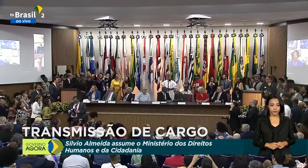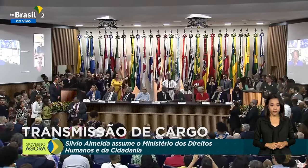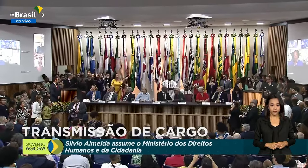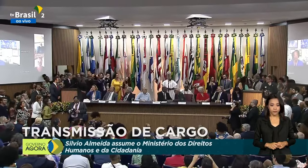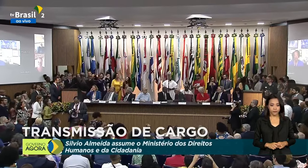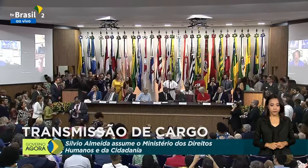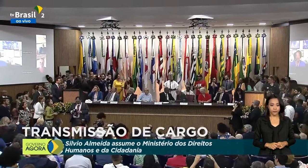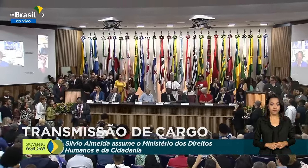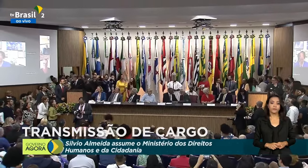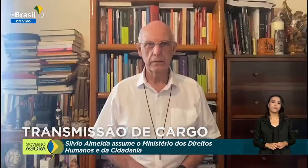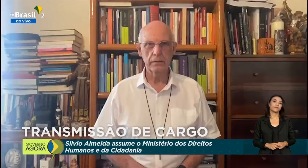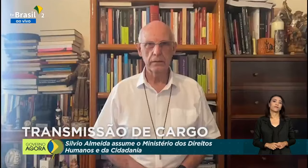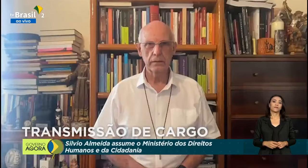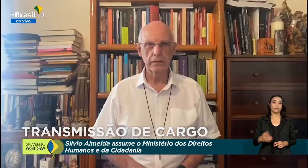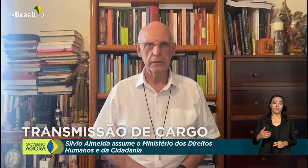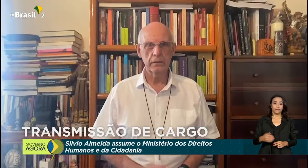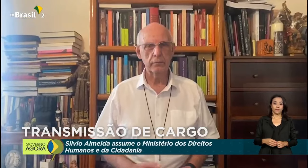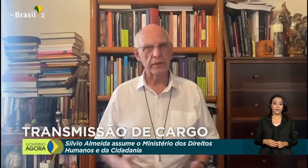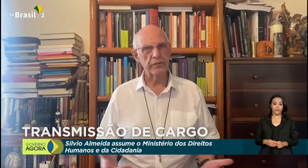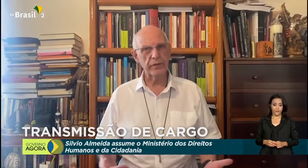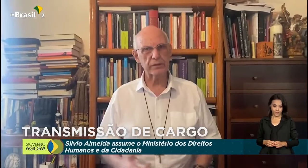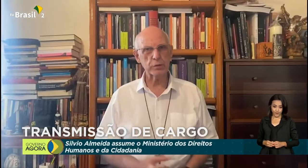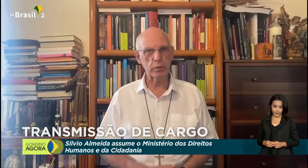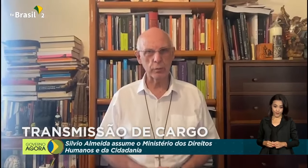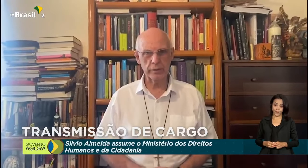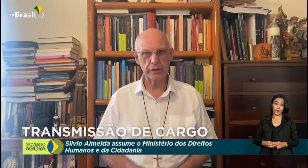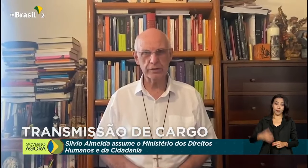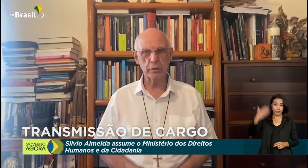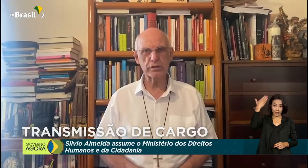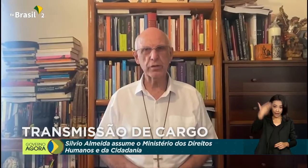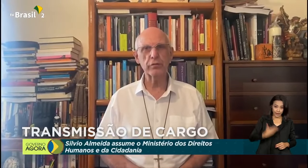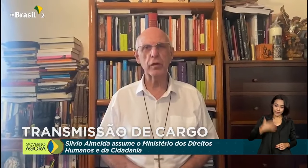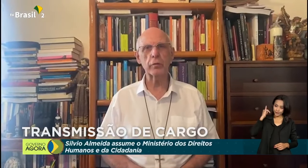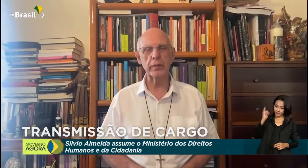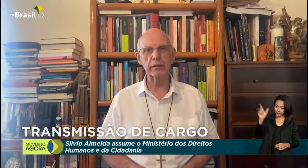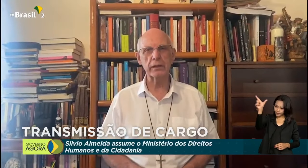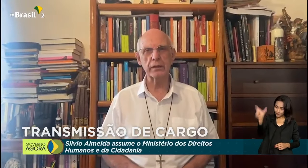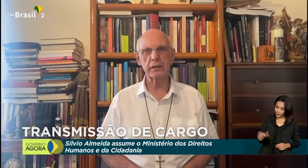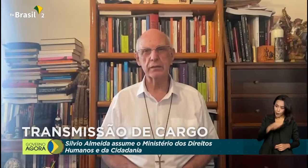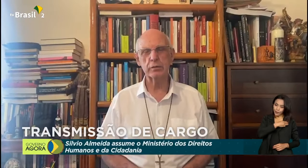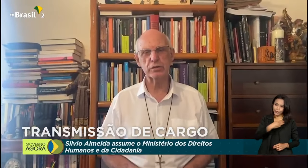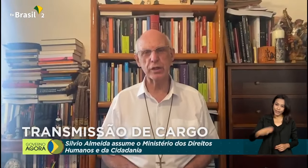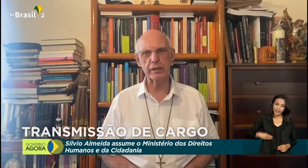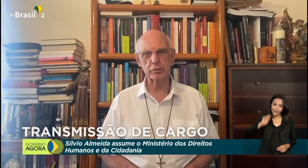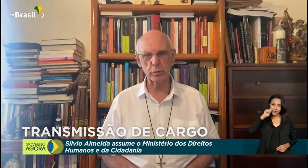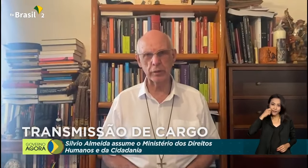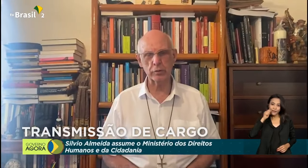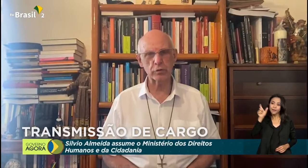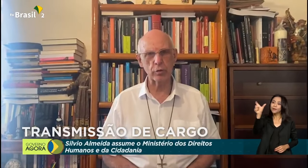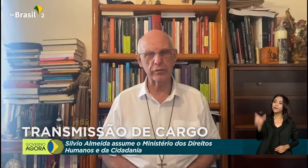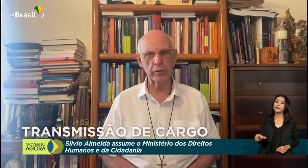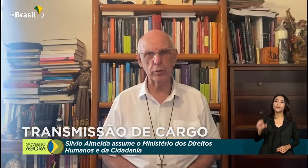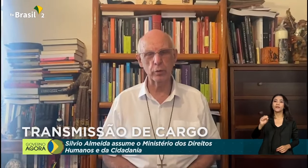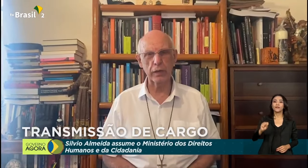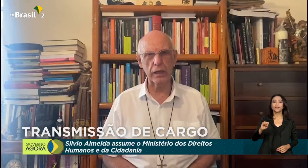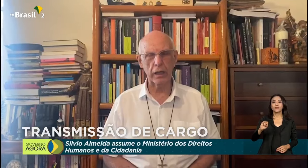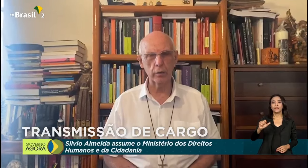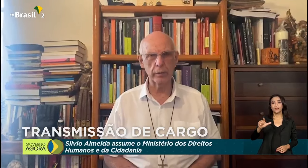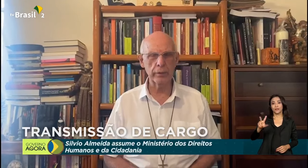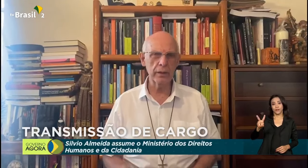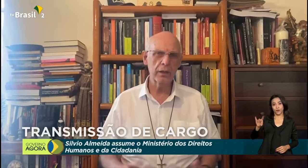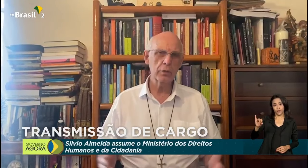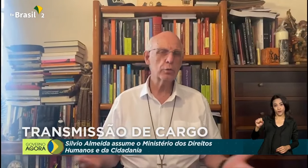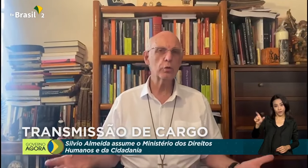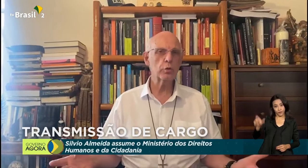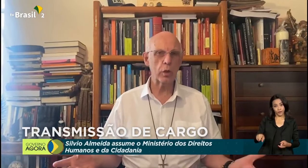Manifesto ao Ministro Silvio Manifesto ao Ministro Silvio Almeida dos direitos humanos do governo Lula